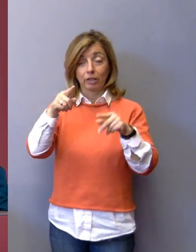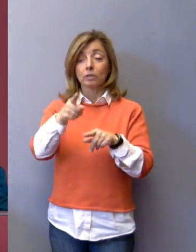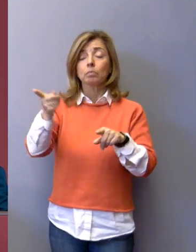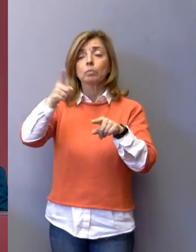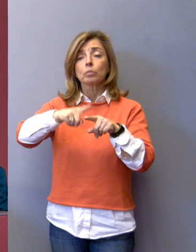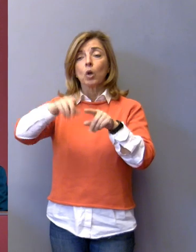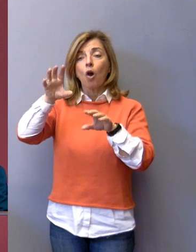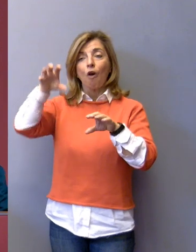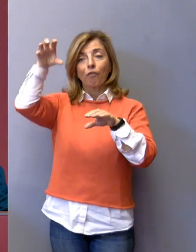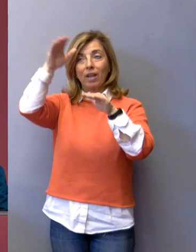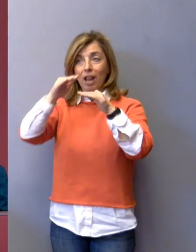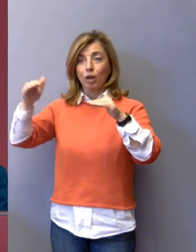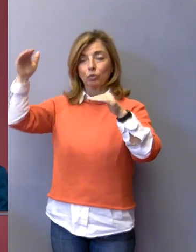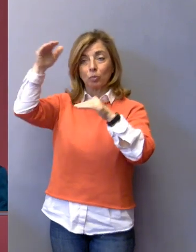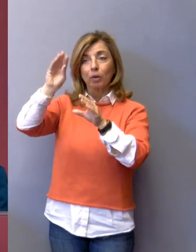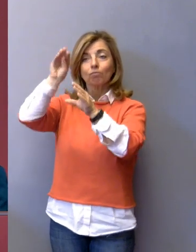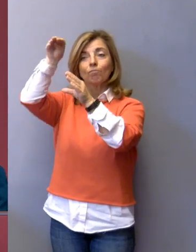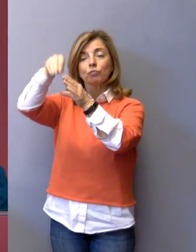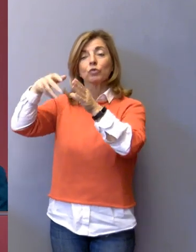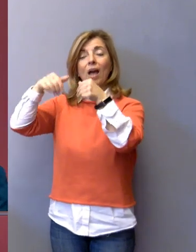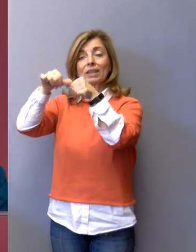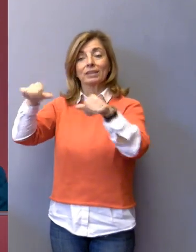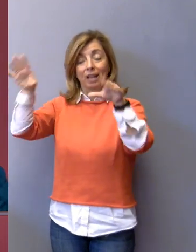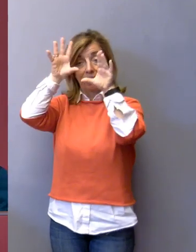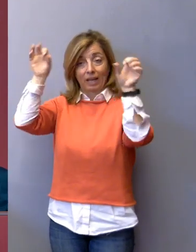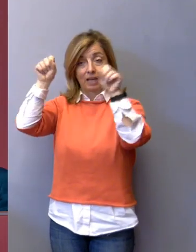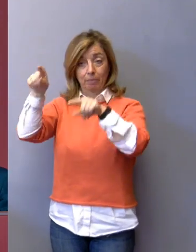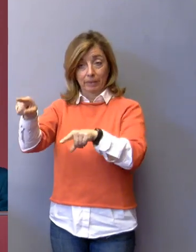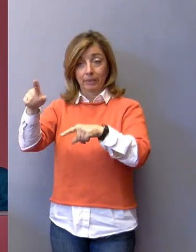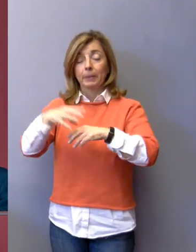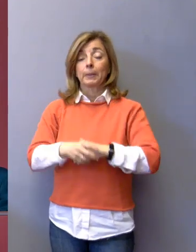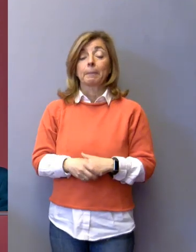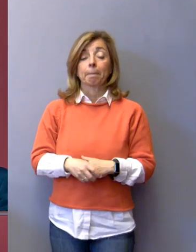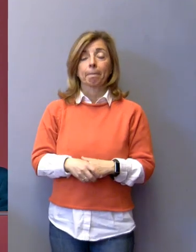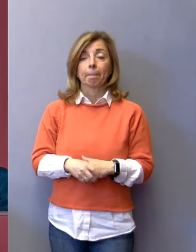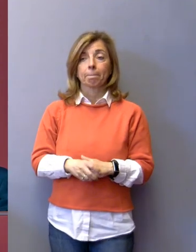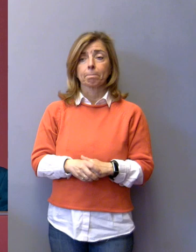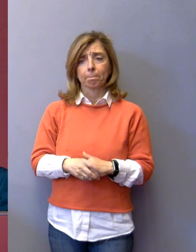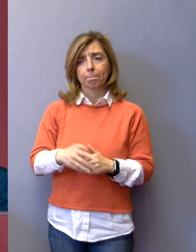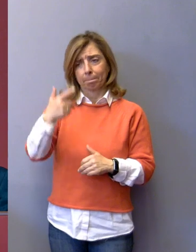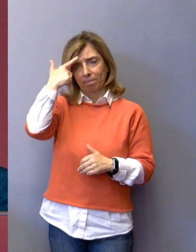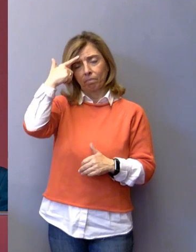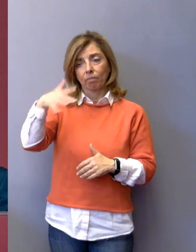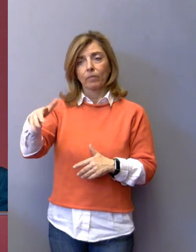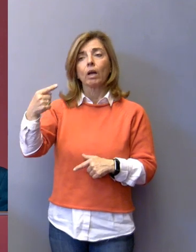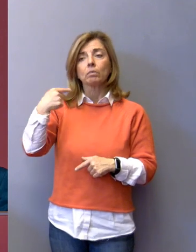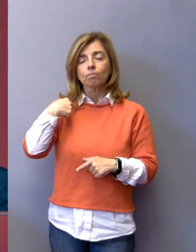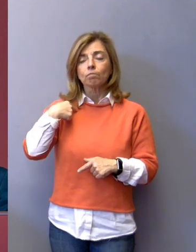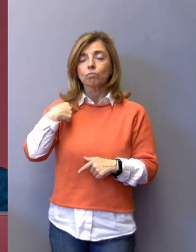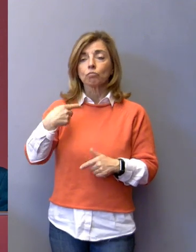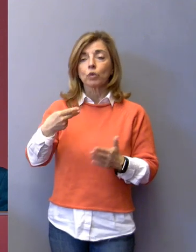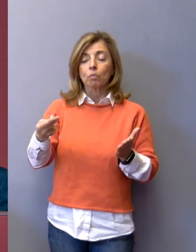ospita tra gli altri i carabinieri Allora come sa Noi abbiamo lanciato dei progetti